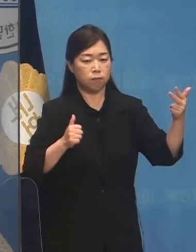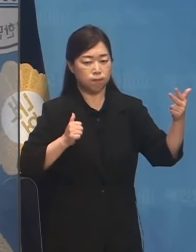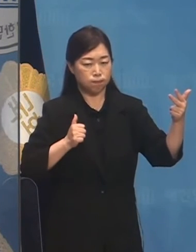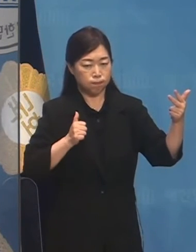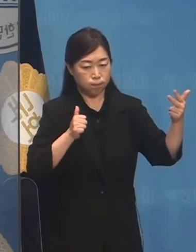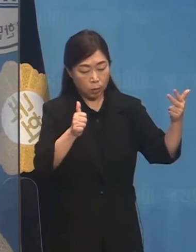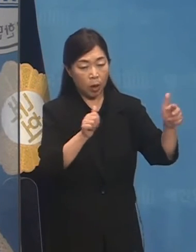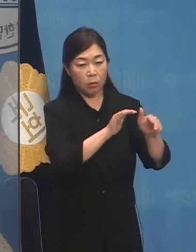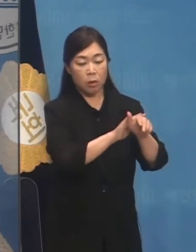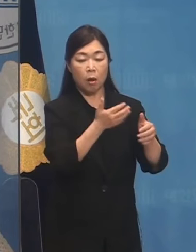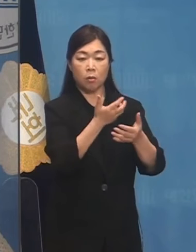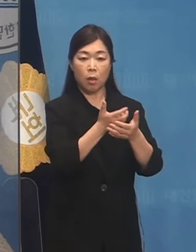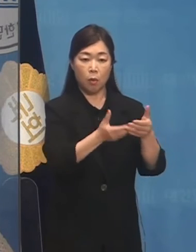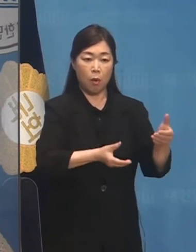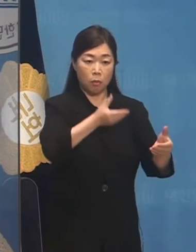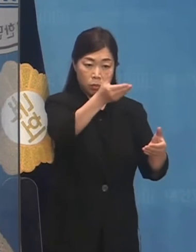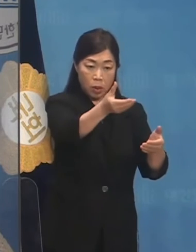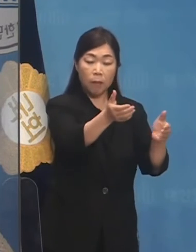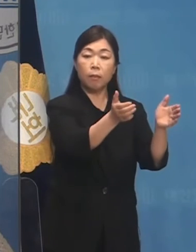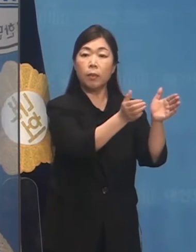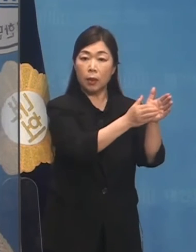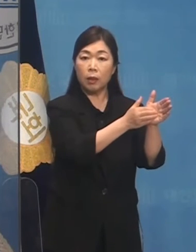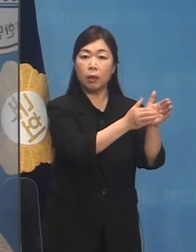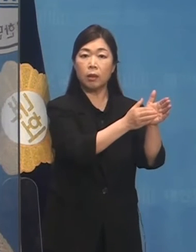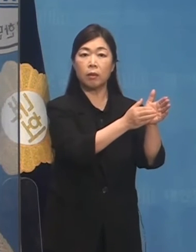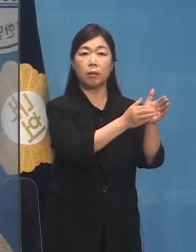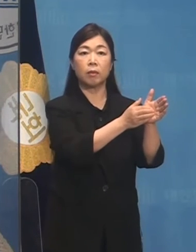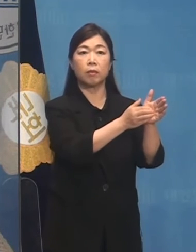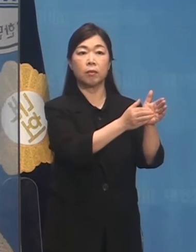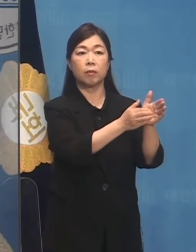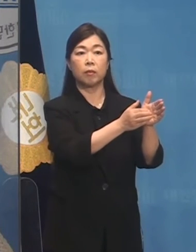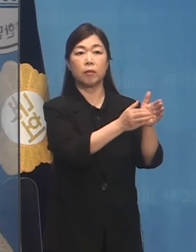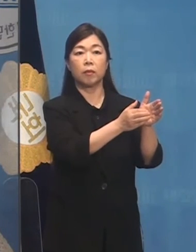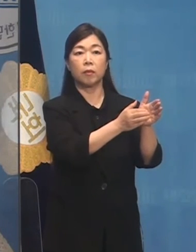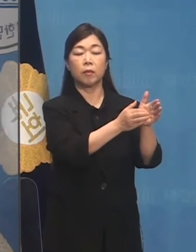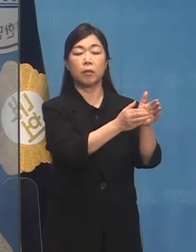성실하게 자료를 제출했습니다.